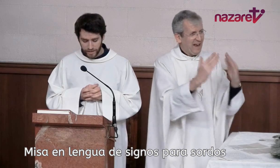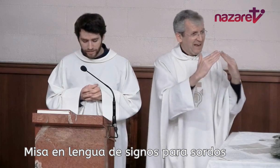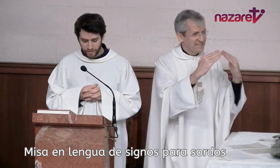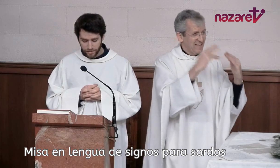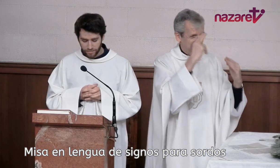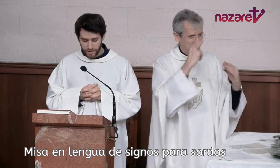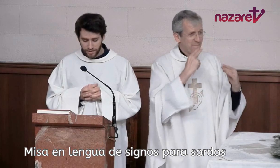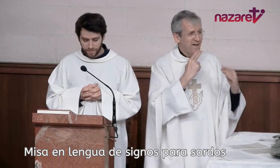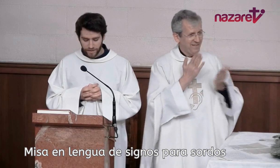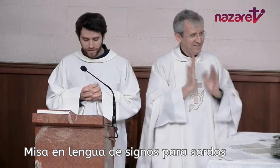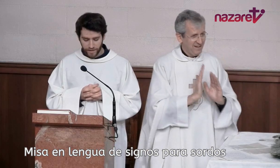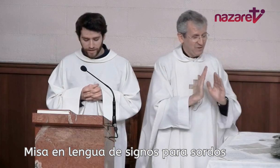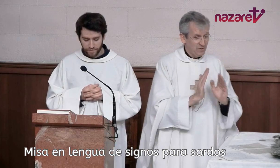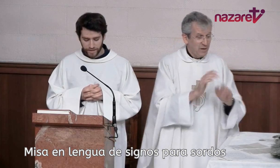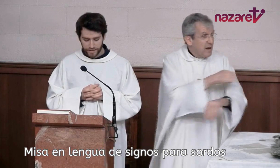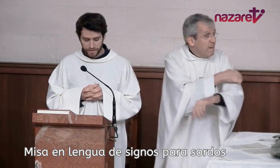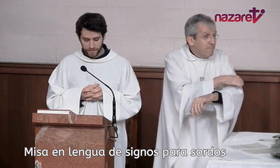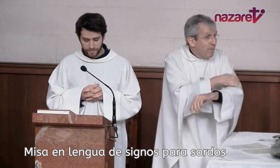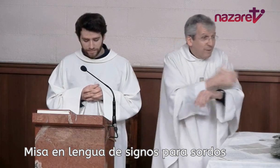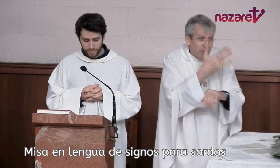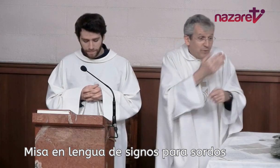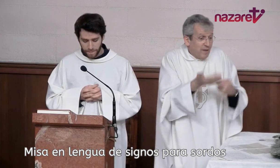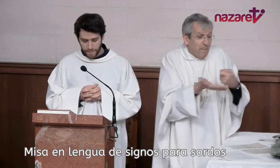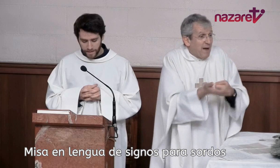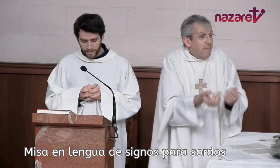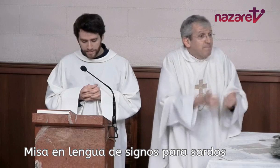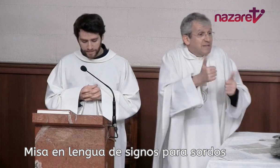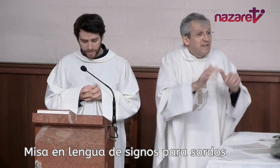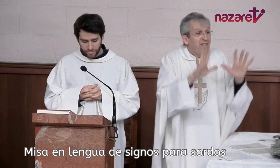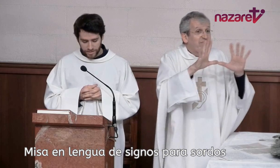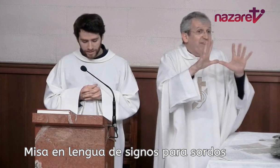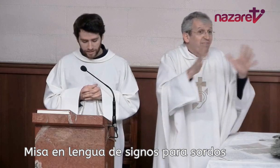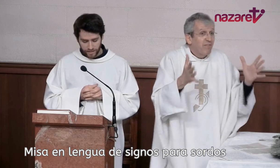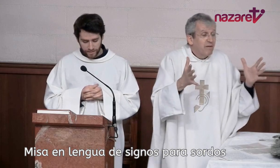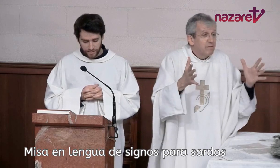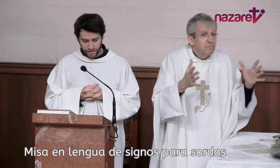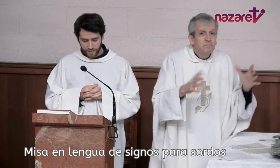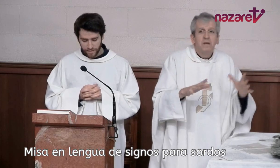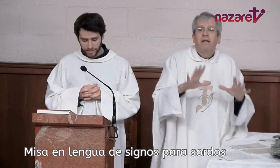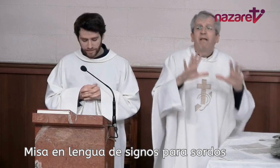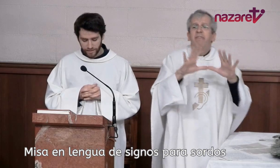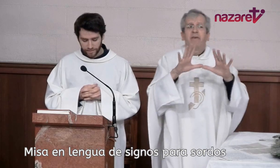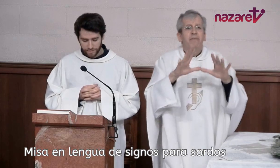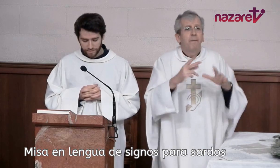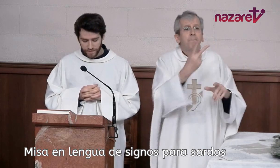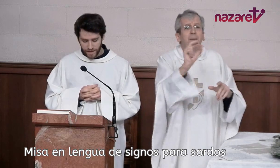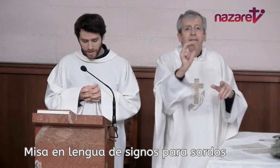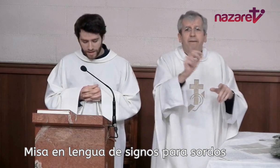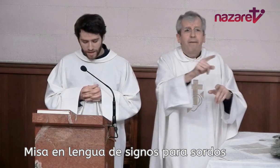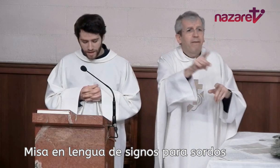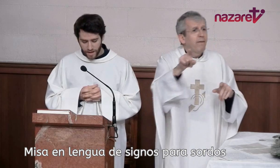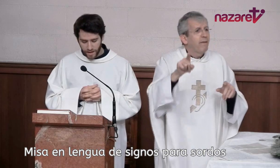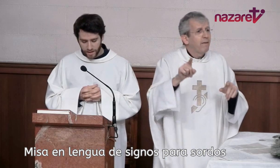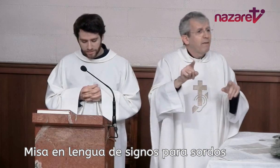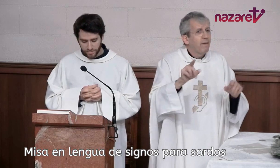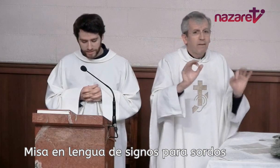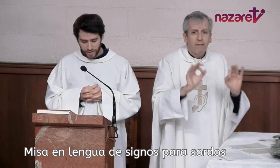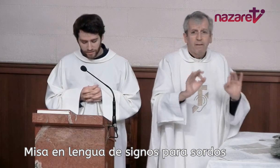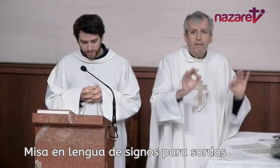era, no podía ofrecer nada más. Tenemos 10. ¿Quién da 20? El subastador